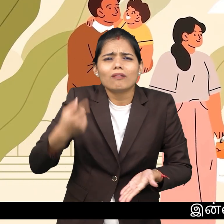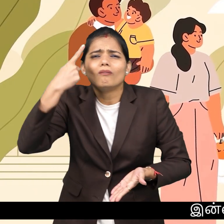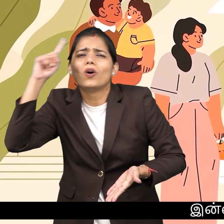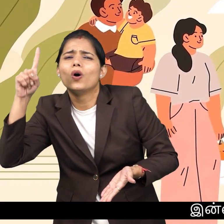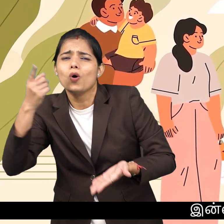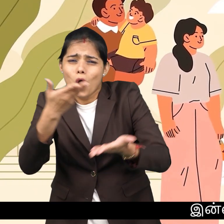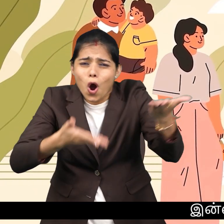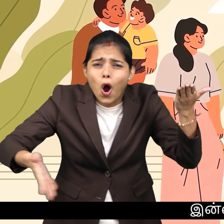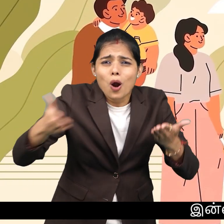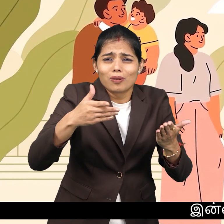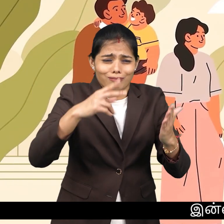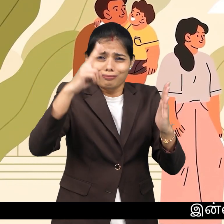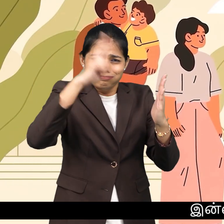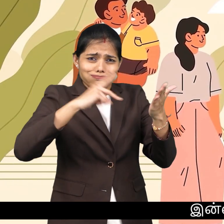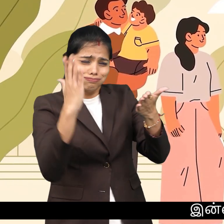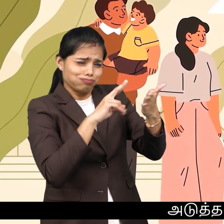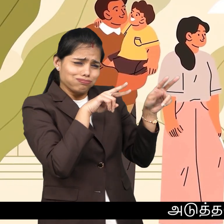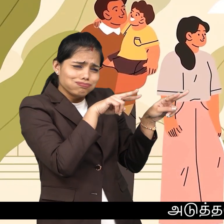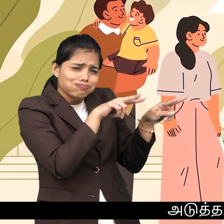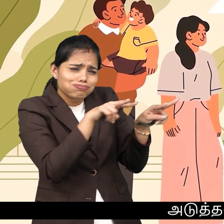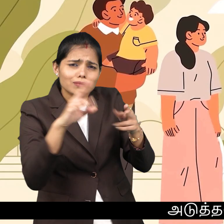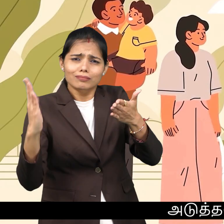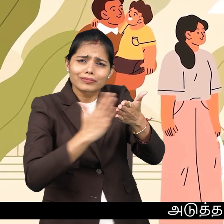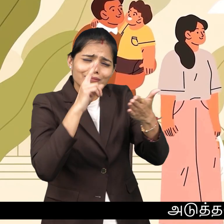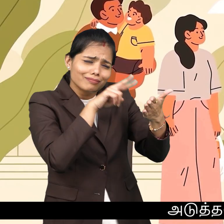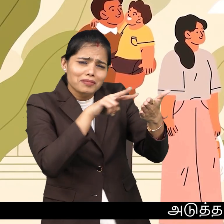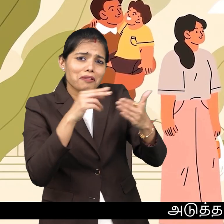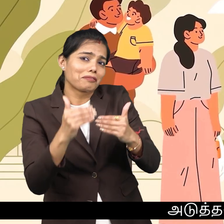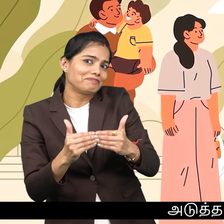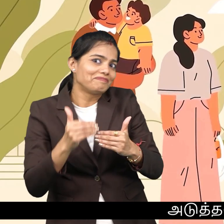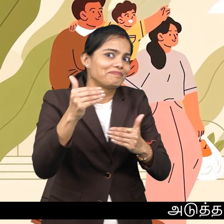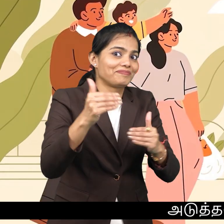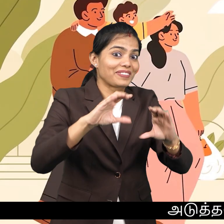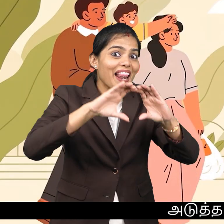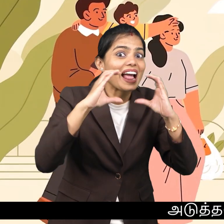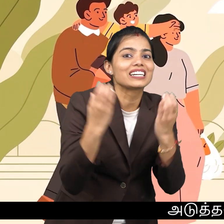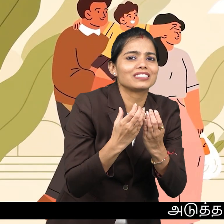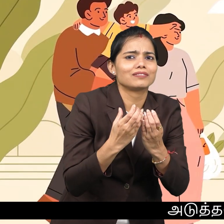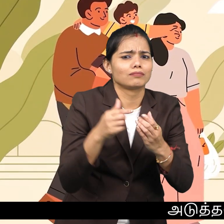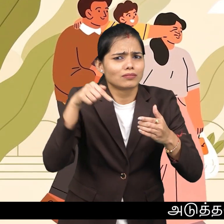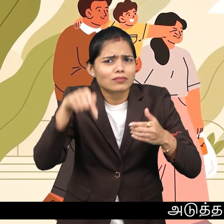இன்றைய பாடம் இதுவே. அடுத்த வகுப்பில் சந்திப்போம்.